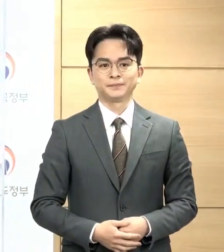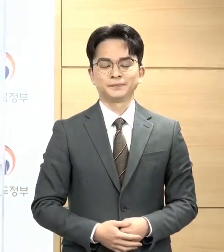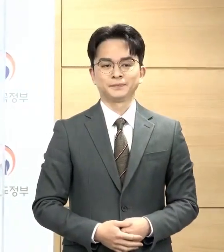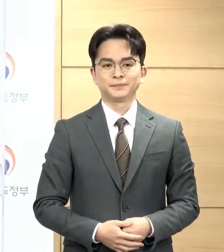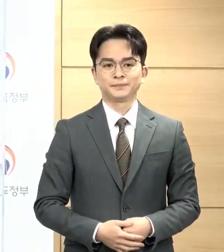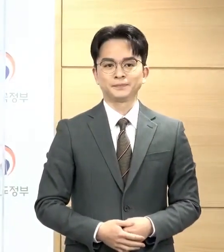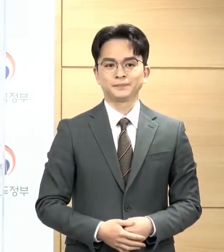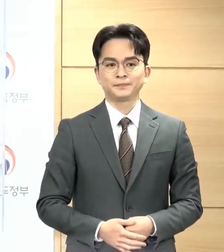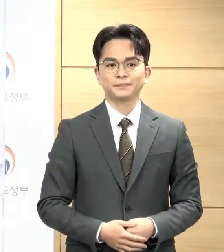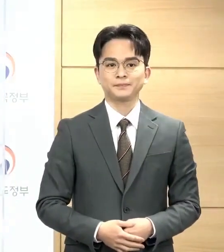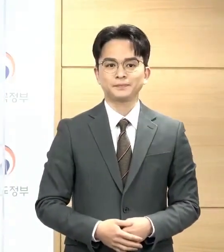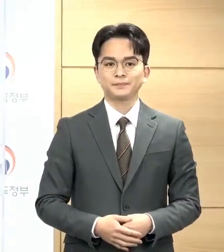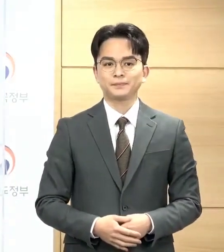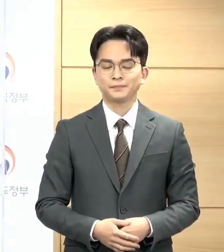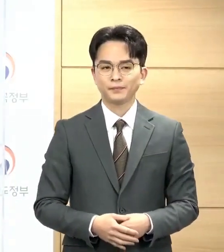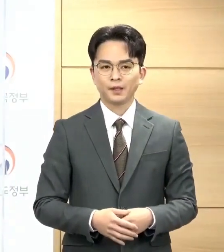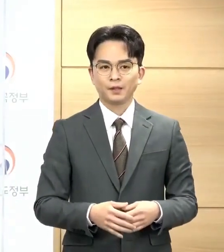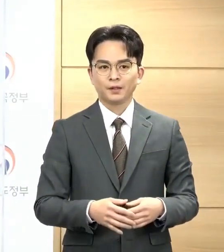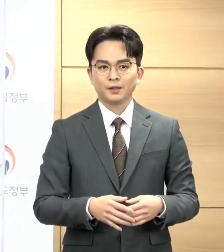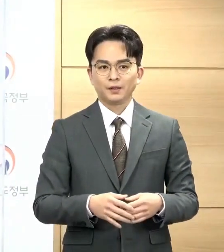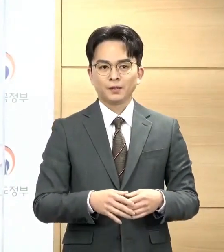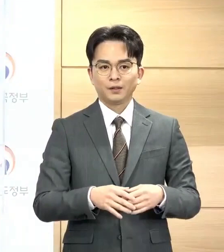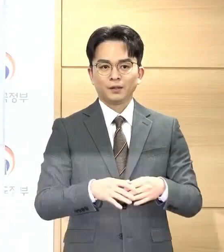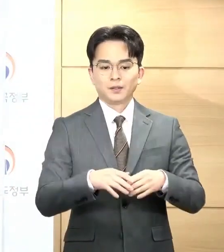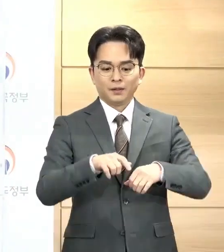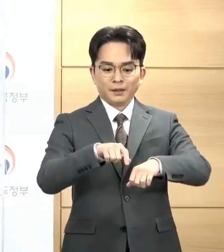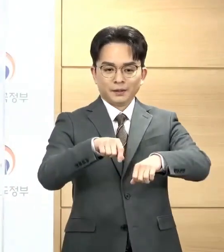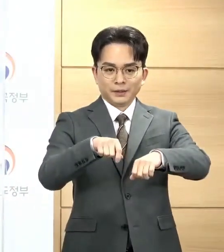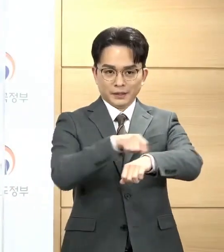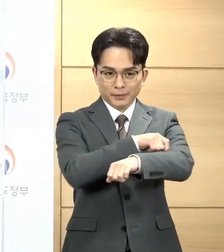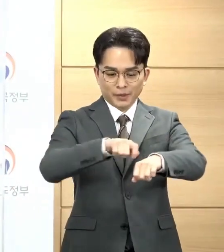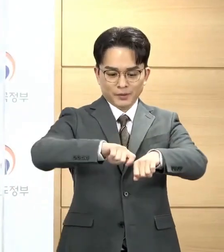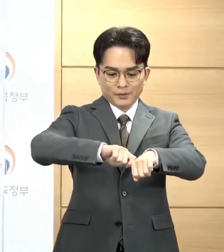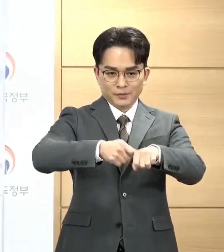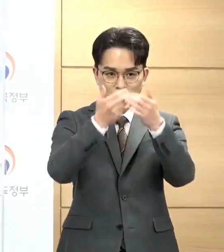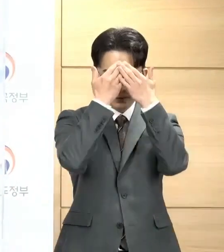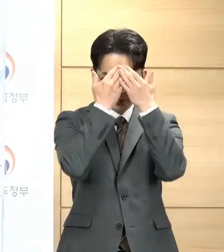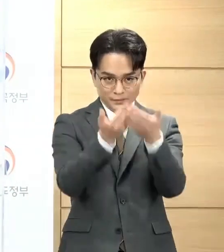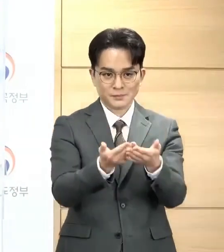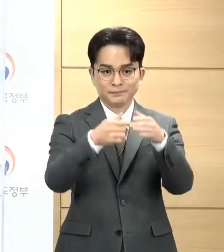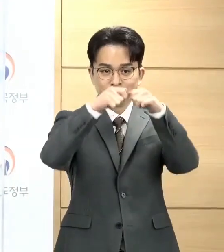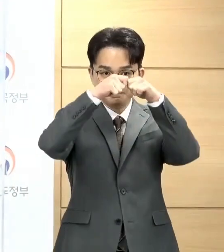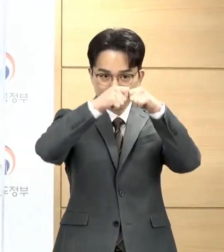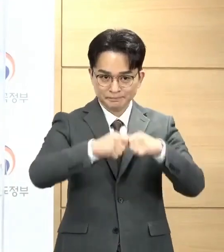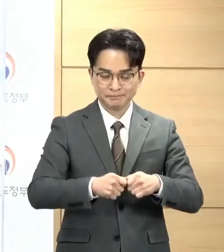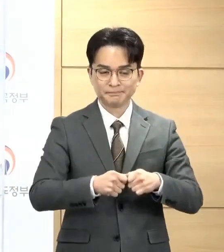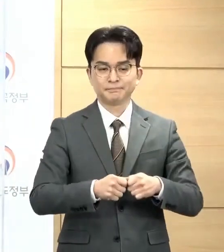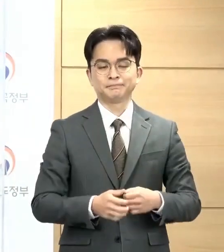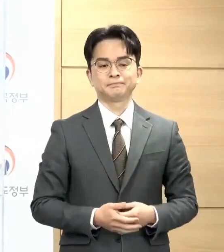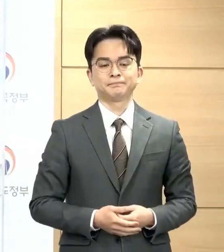이번 23년 특별 사면의 구체적인 내용에 관하여 말씀드리겠습니다